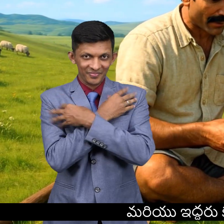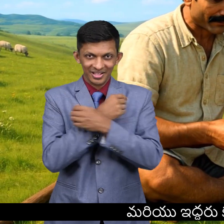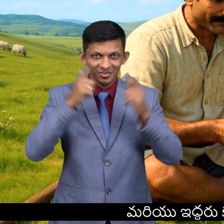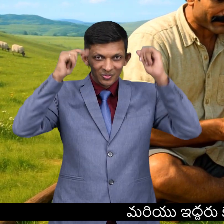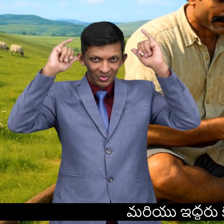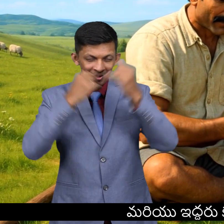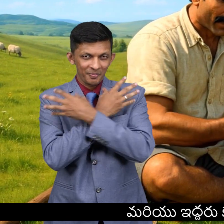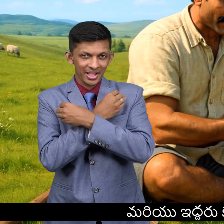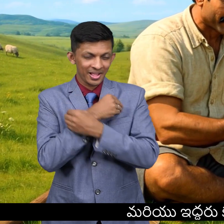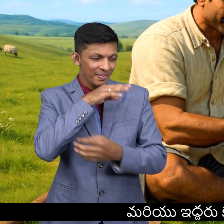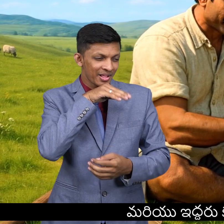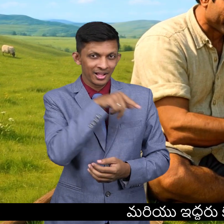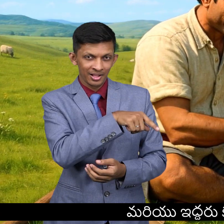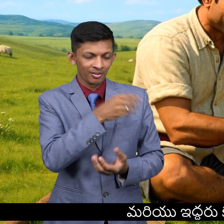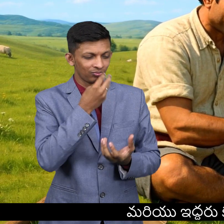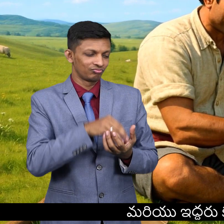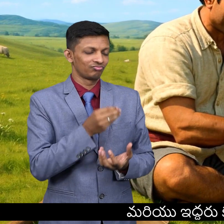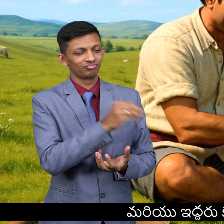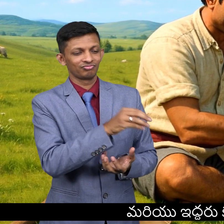కలిసి మందను చూసుకుంటారు.